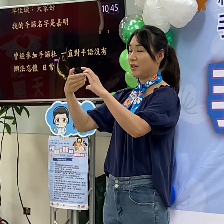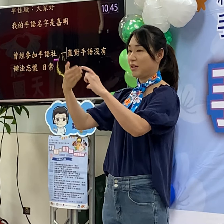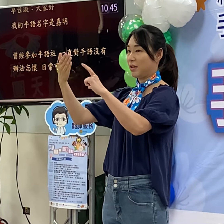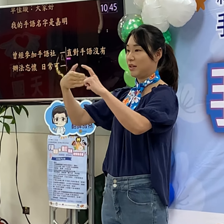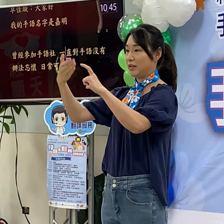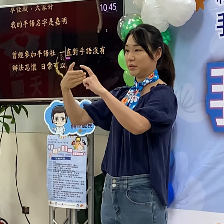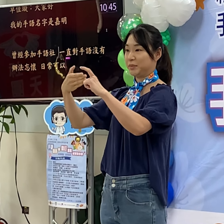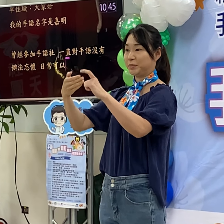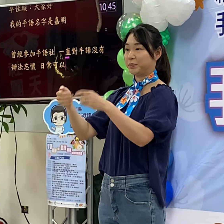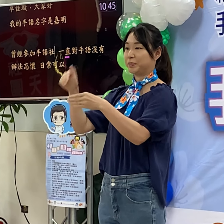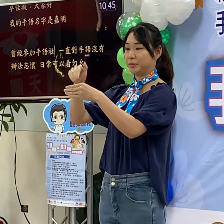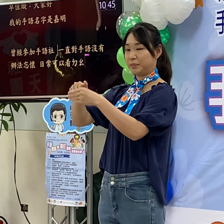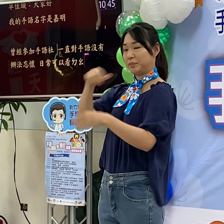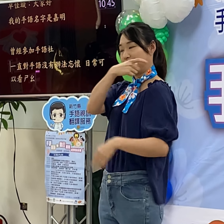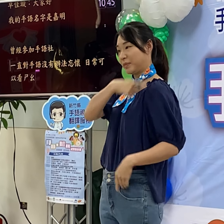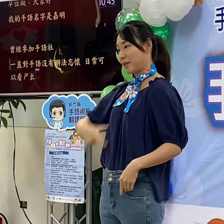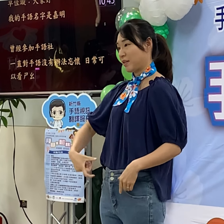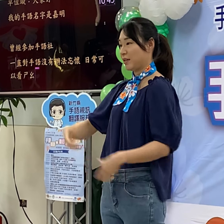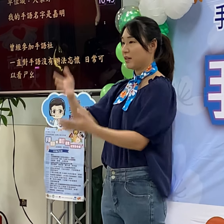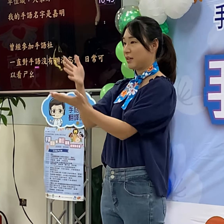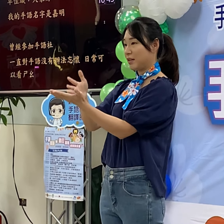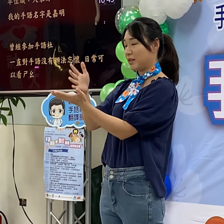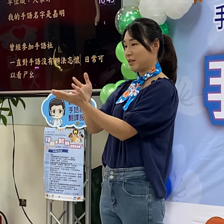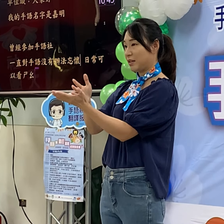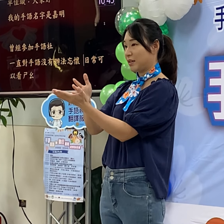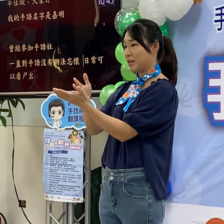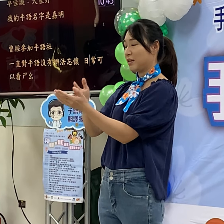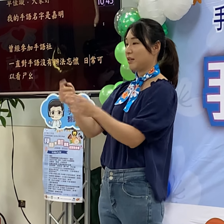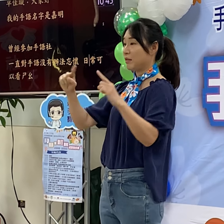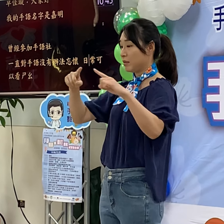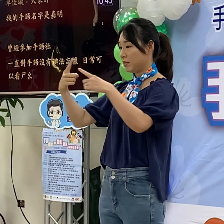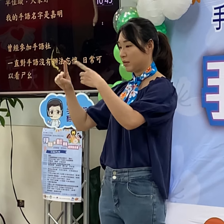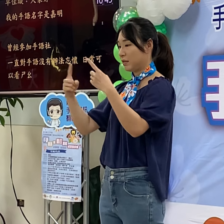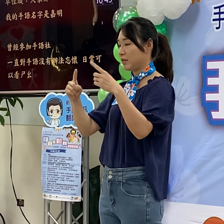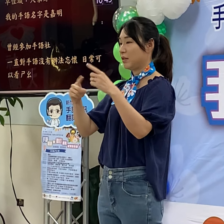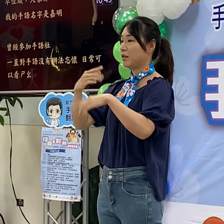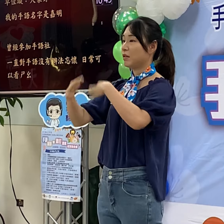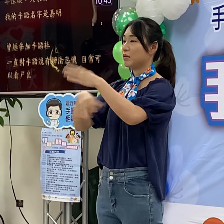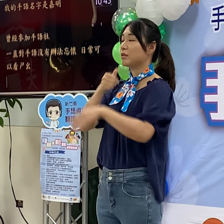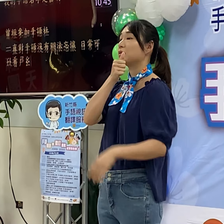大多数是在选举时候候选人的辩论会，